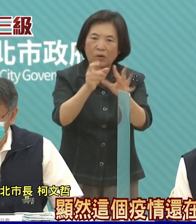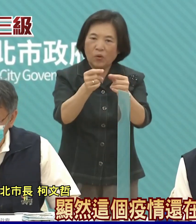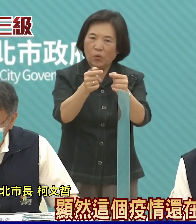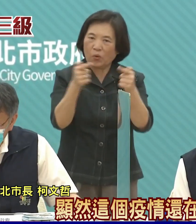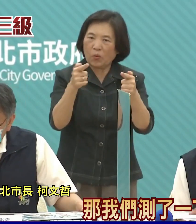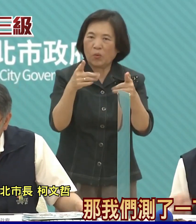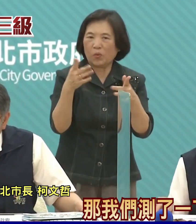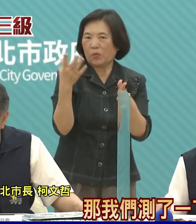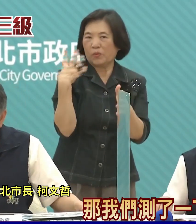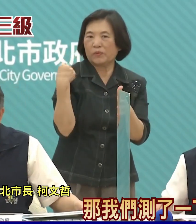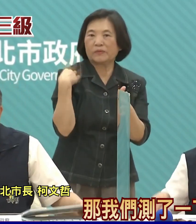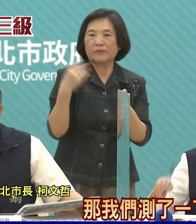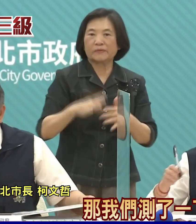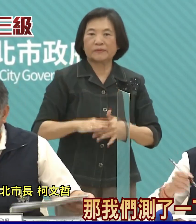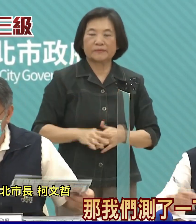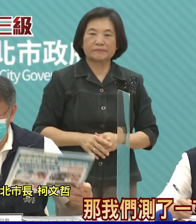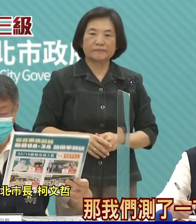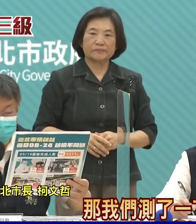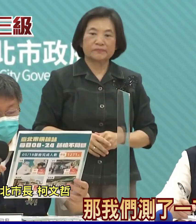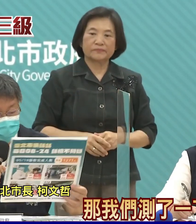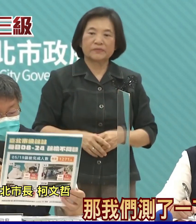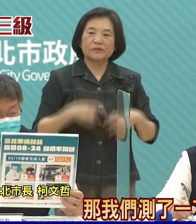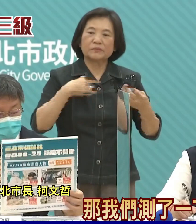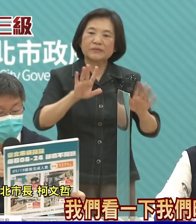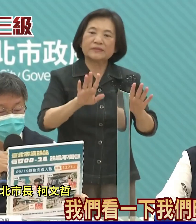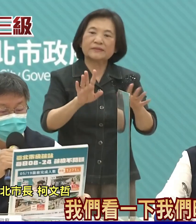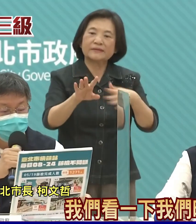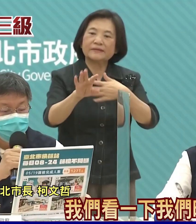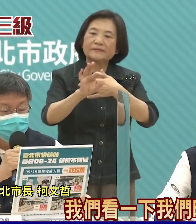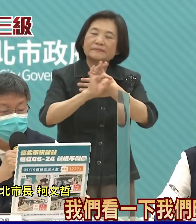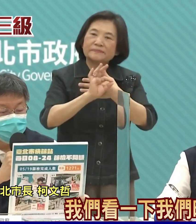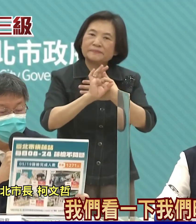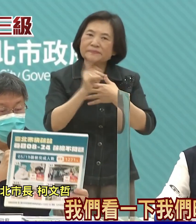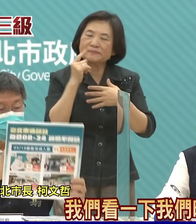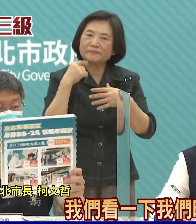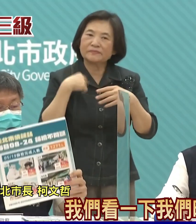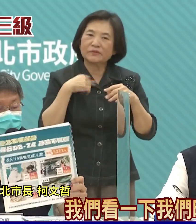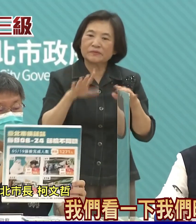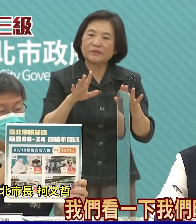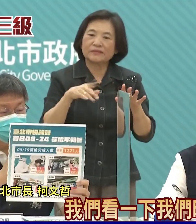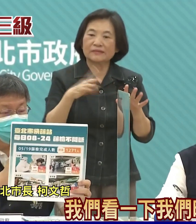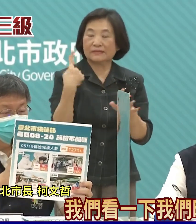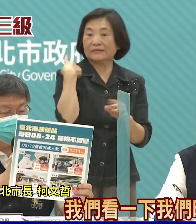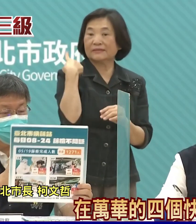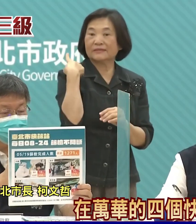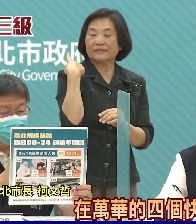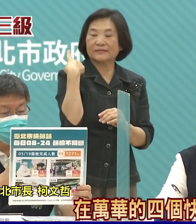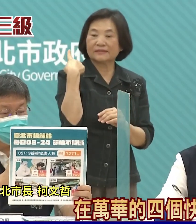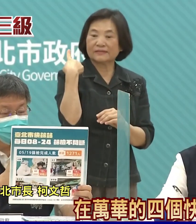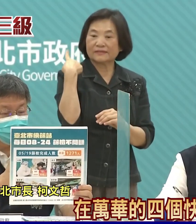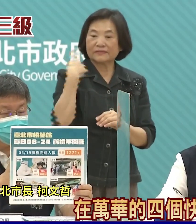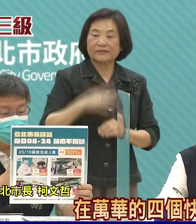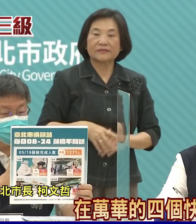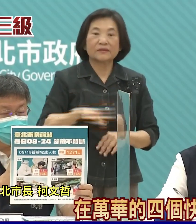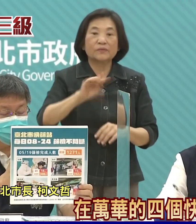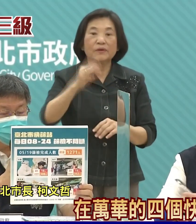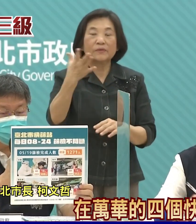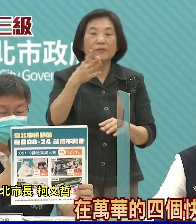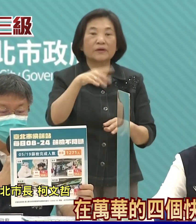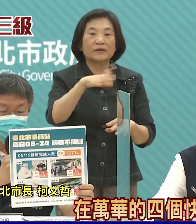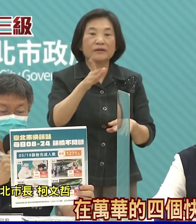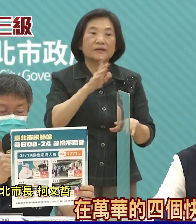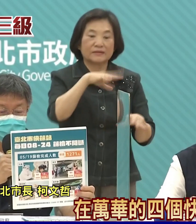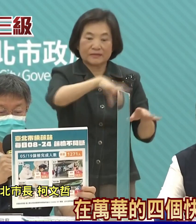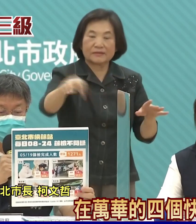发展的，那我们测一下，我们看一下我们昨天在万华的四